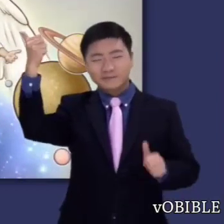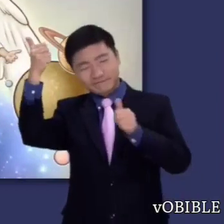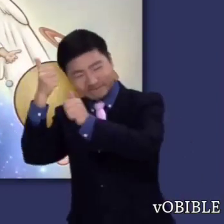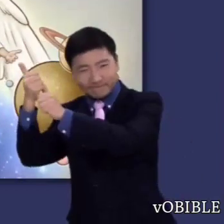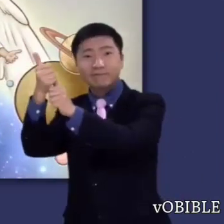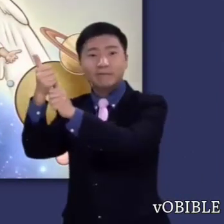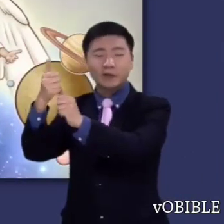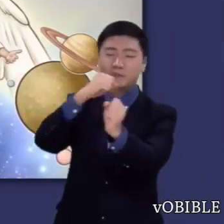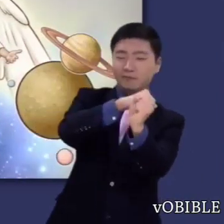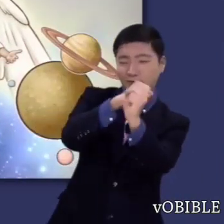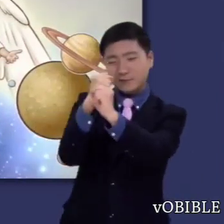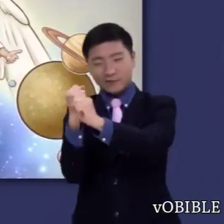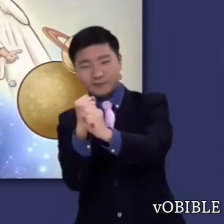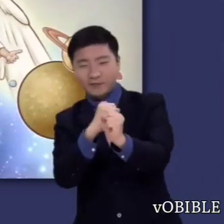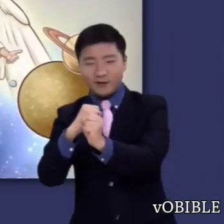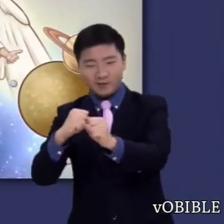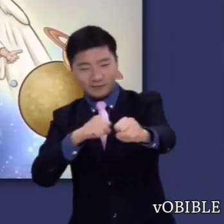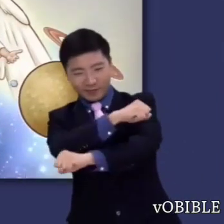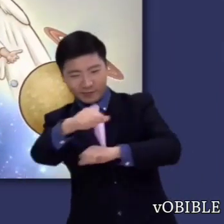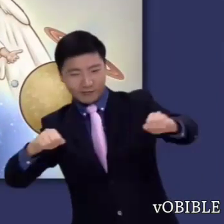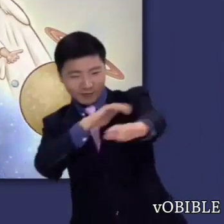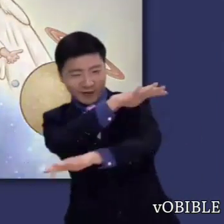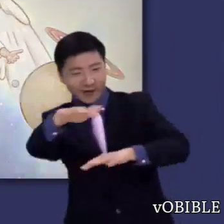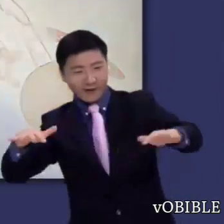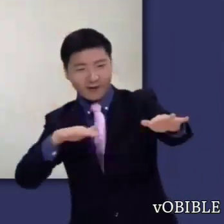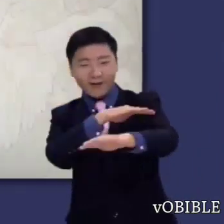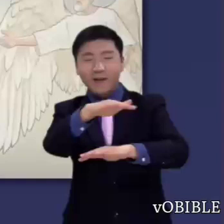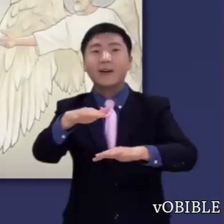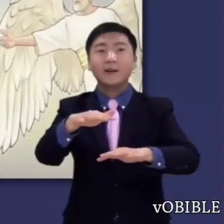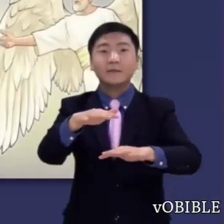他在耶和华身边，协助耶和华创造一切。